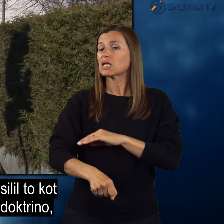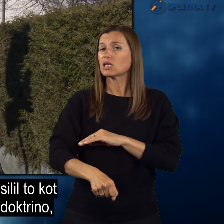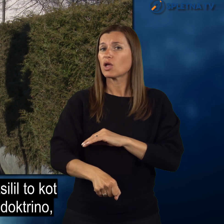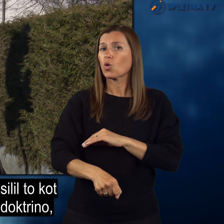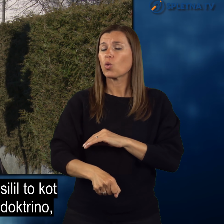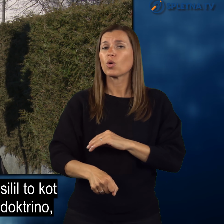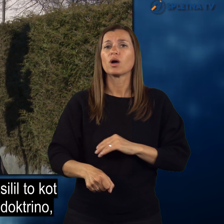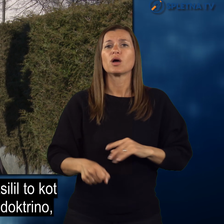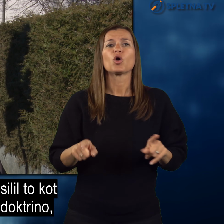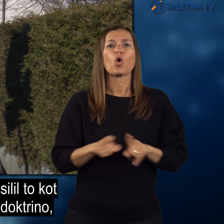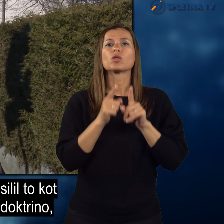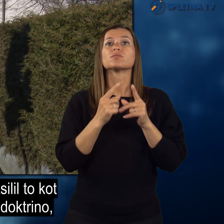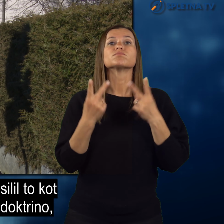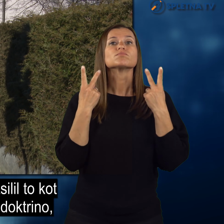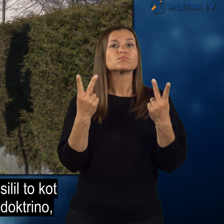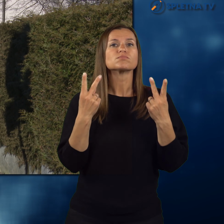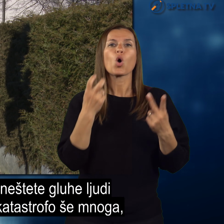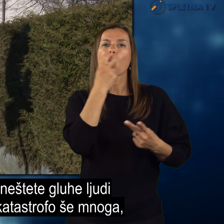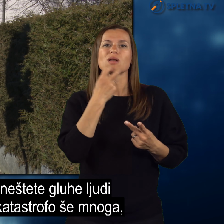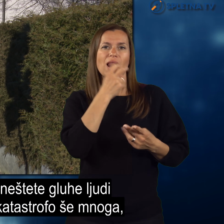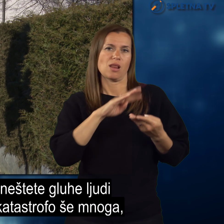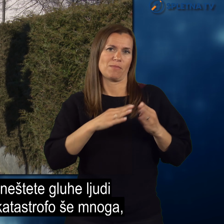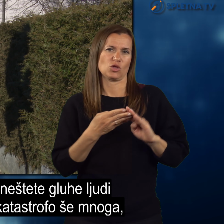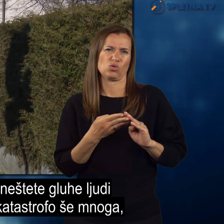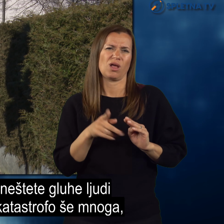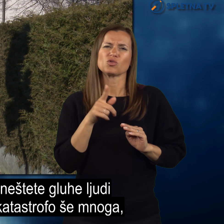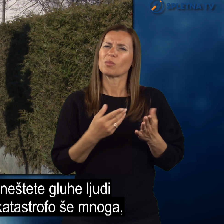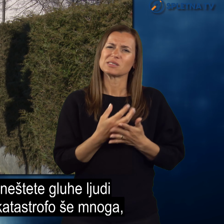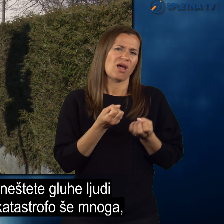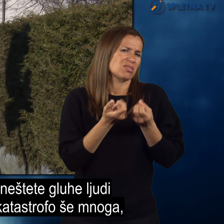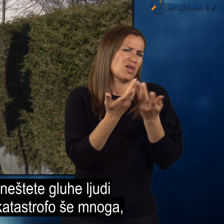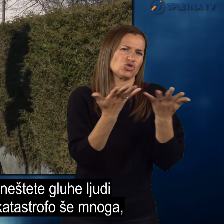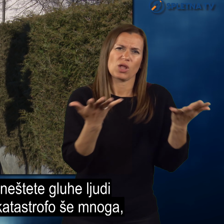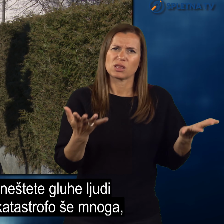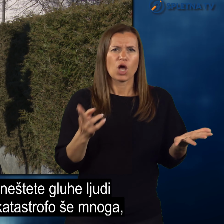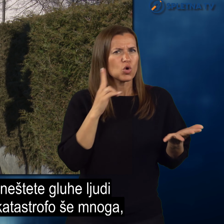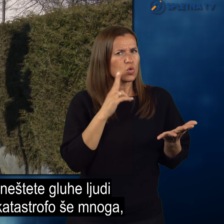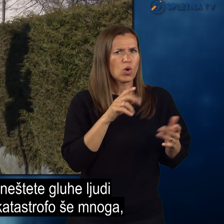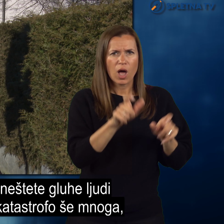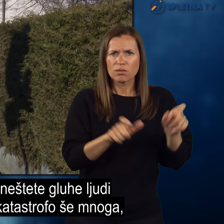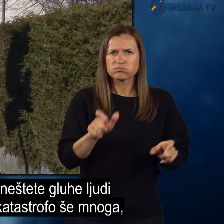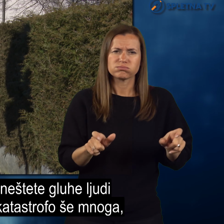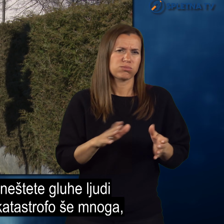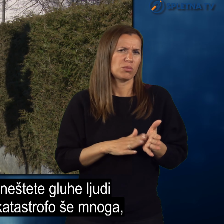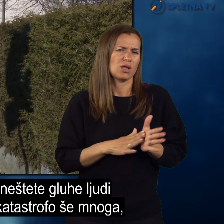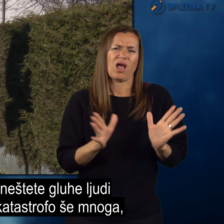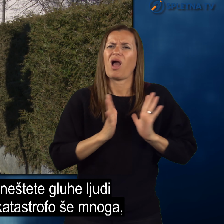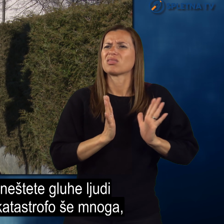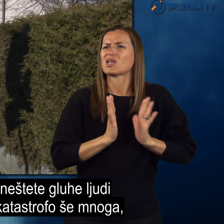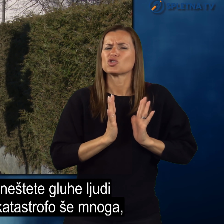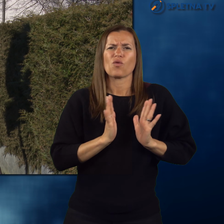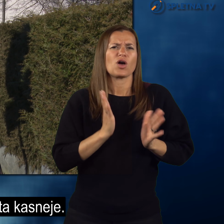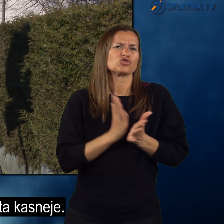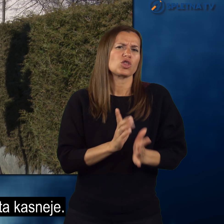izsilil to kot ključno doktrino, kar je seveda za neštete gluhe ljudi pomenilo popolno katastrofo